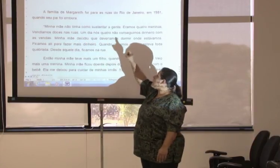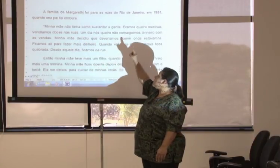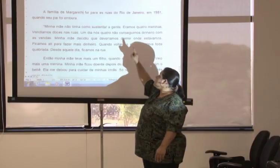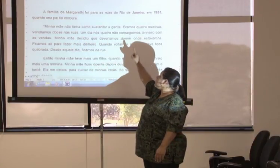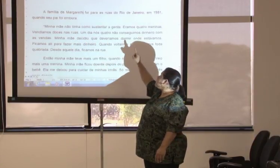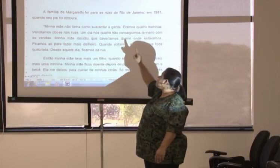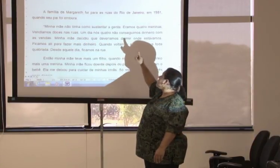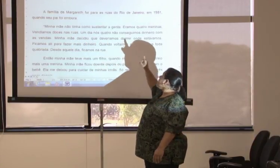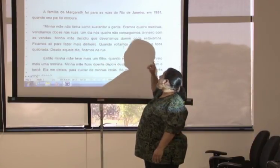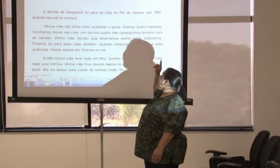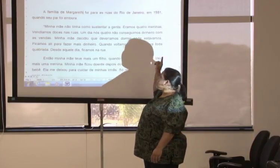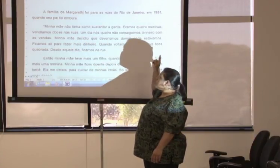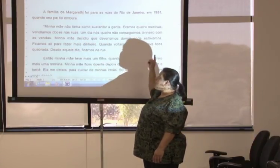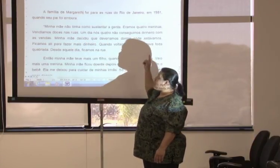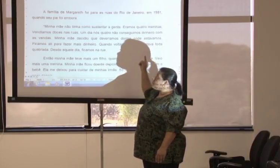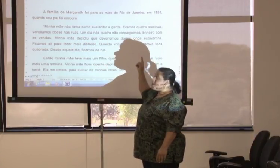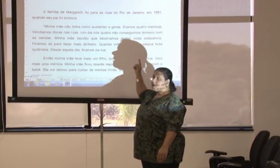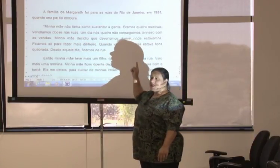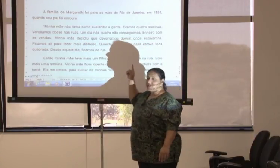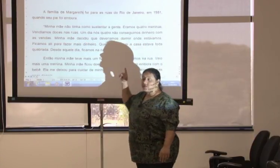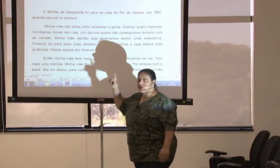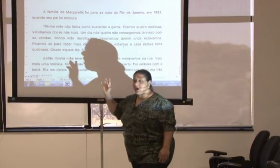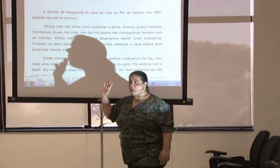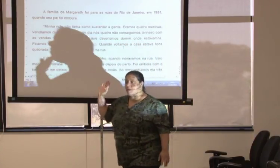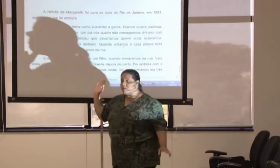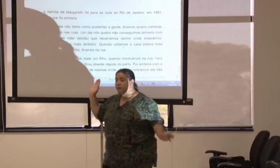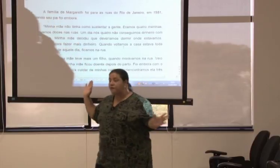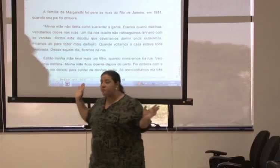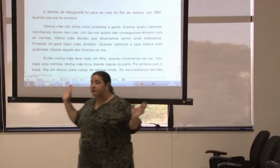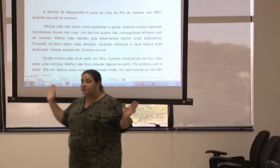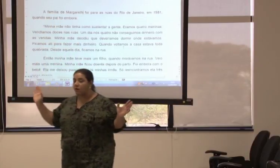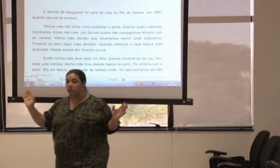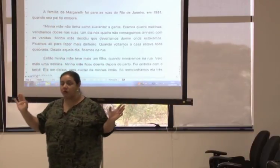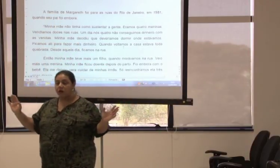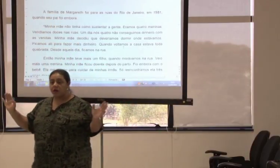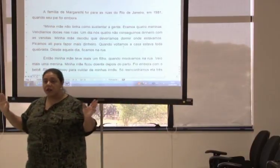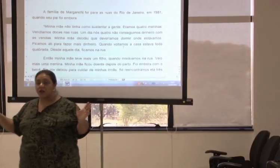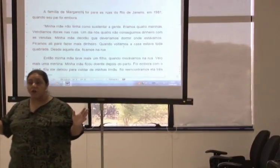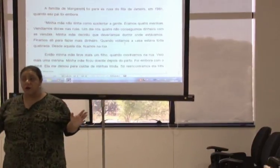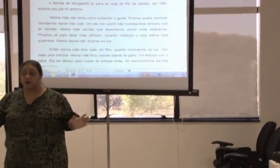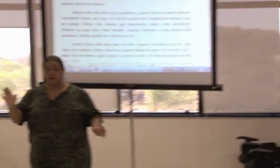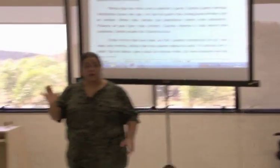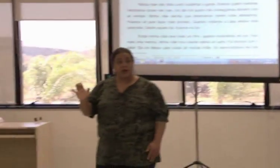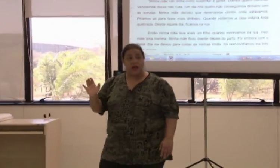a gente. Éramos 4 meninas. É uma afirmação. Então, eu posso fazer o quê?